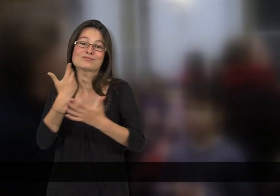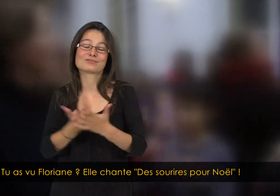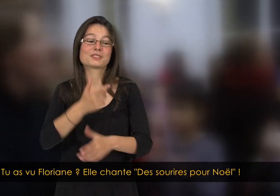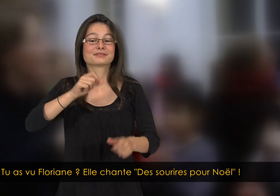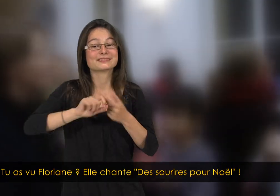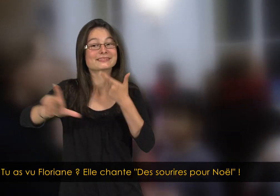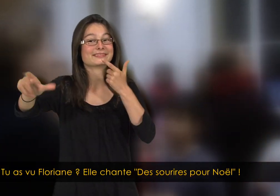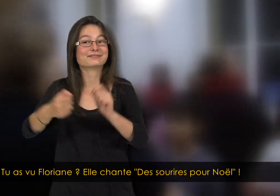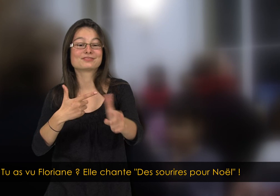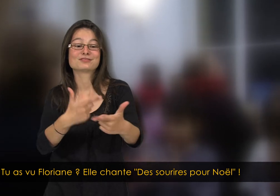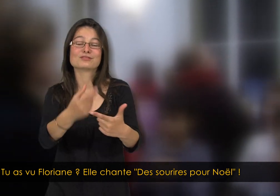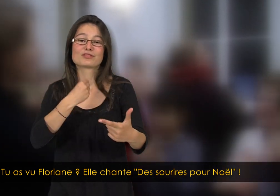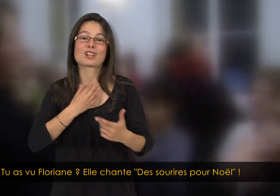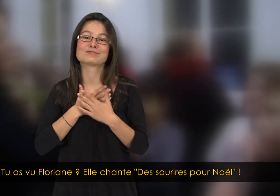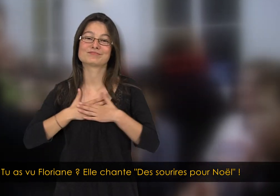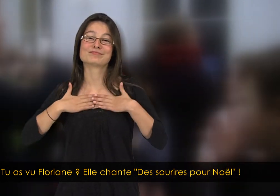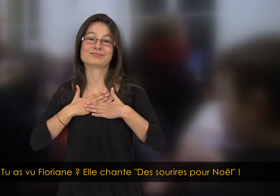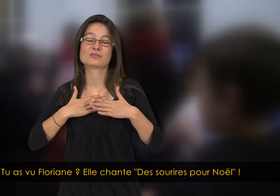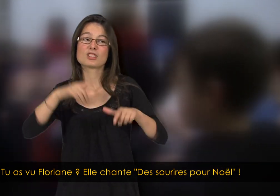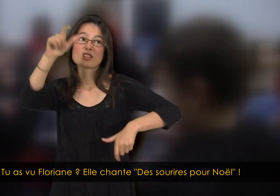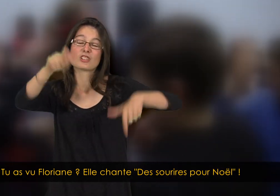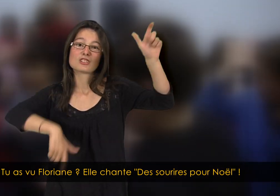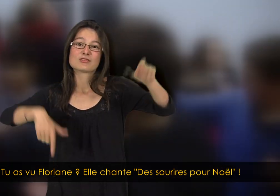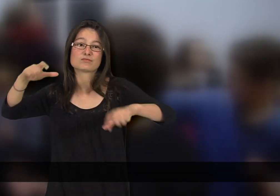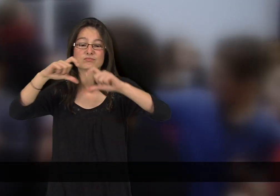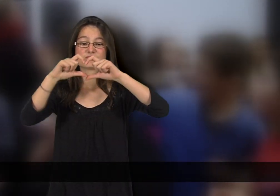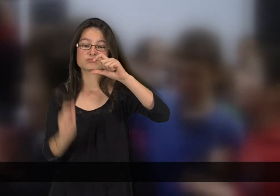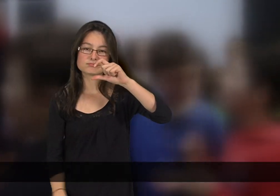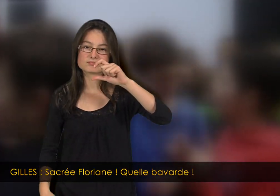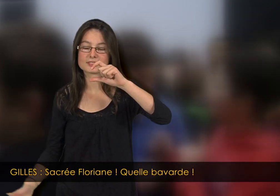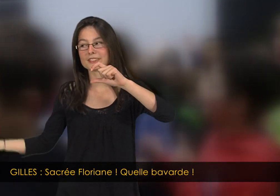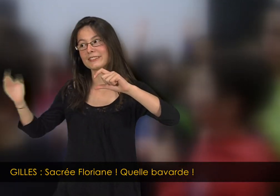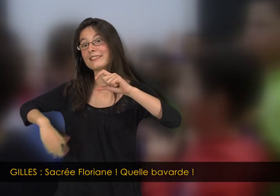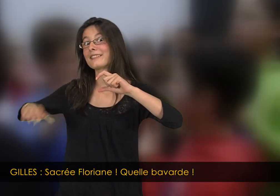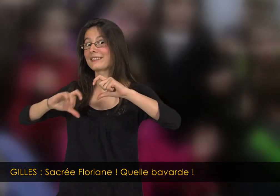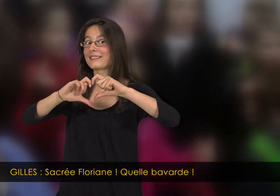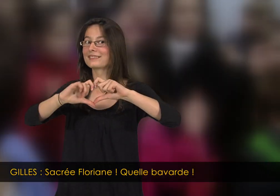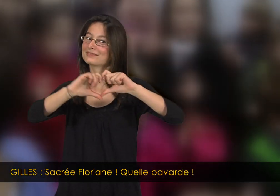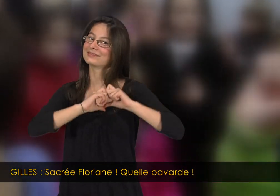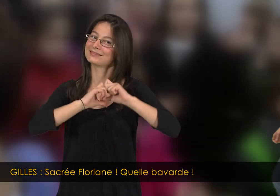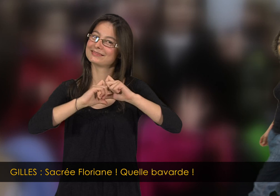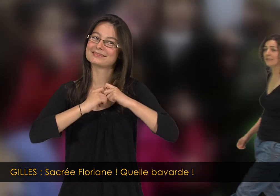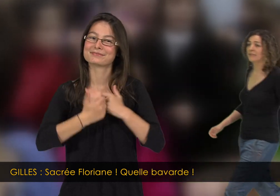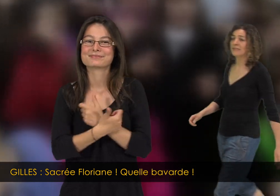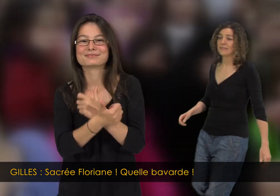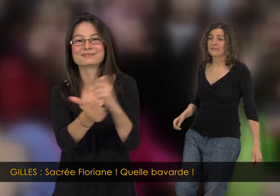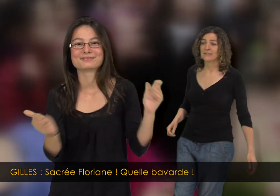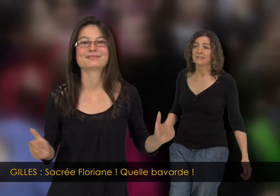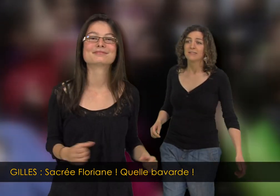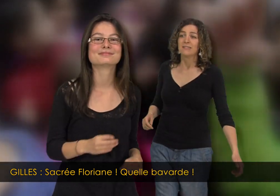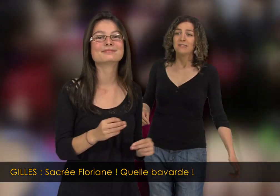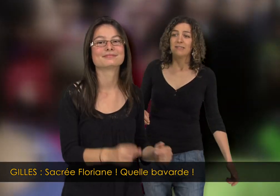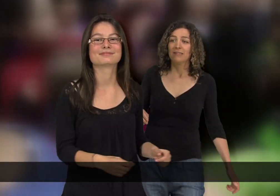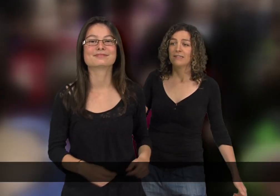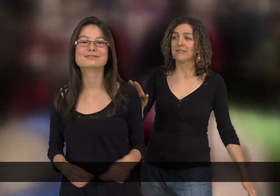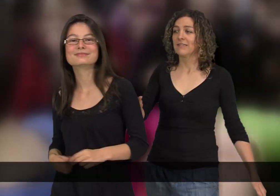Mais attends, t'as vu Floriane? Elle chante des souris pour Noël. Ah là là, sacré Floriane, je vous jure. Et après ça,